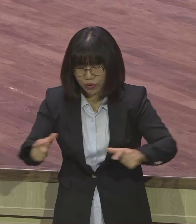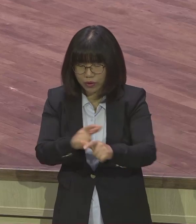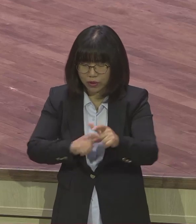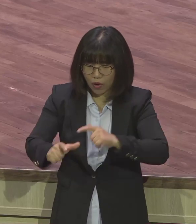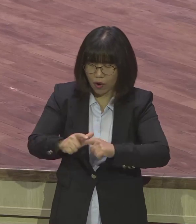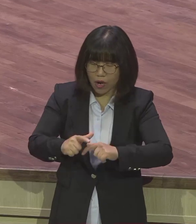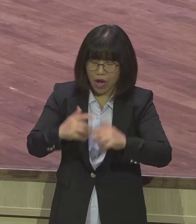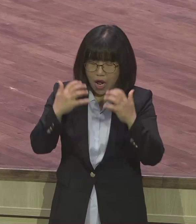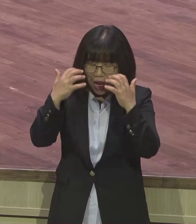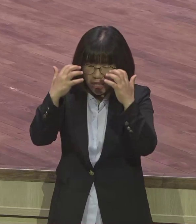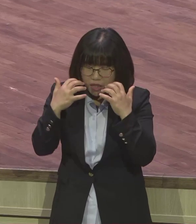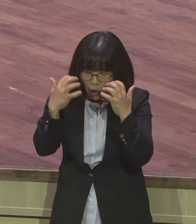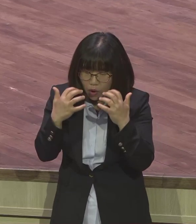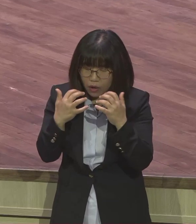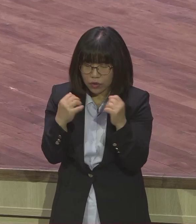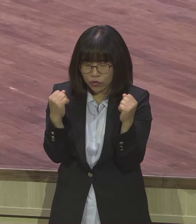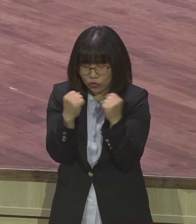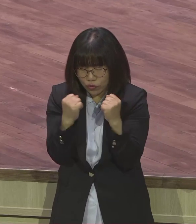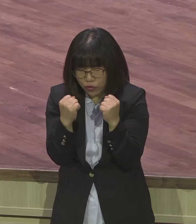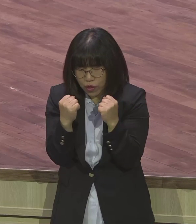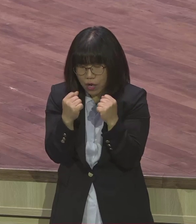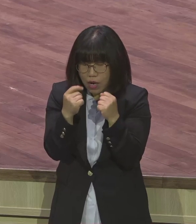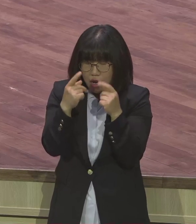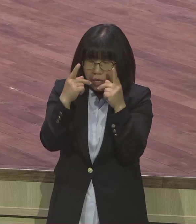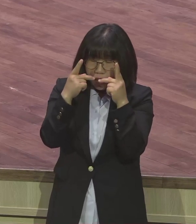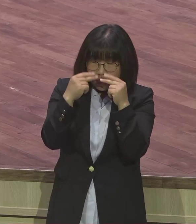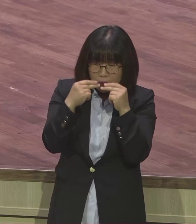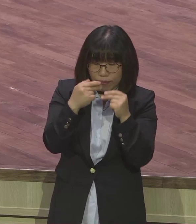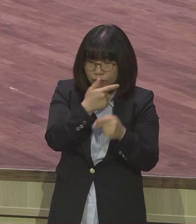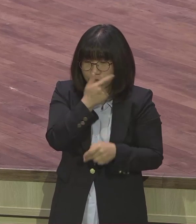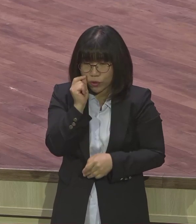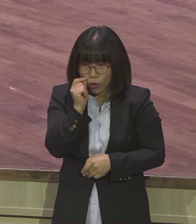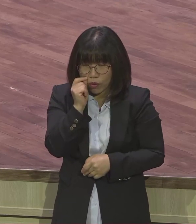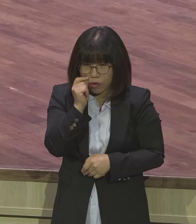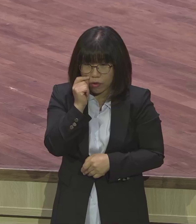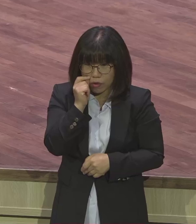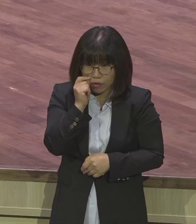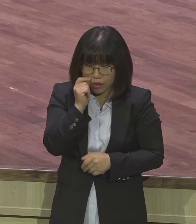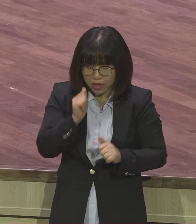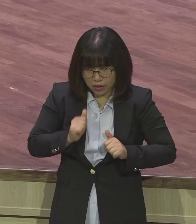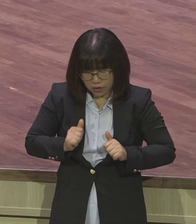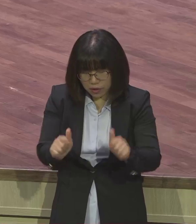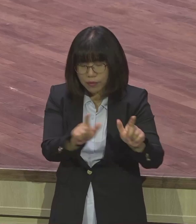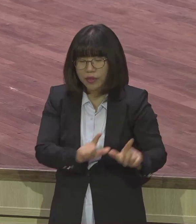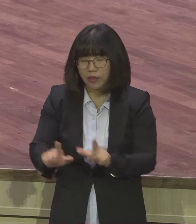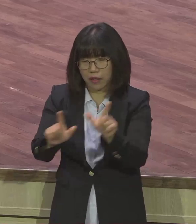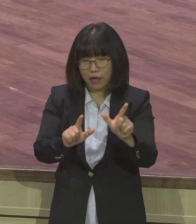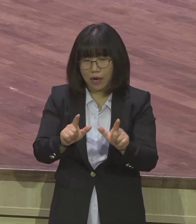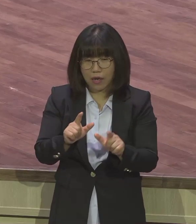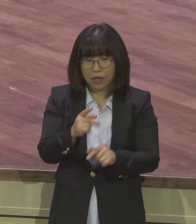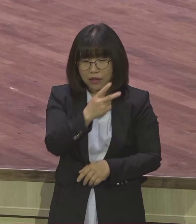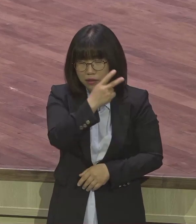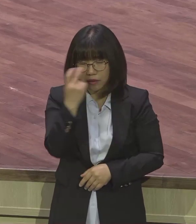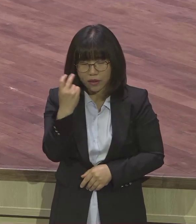추위를 무릅쓰고 눈 붙일 겨를도 없이 지냈나이다. 눈 붙일 겨를도 없이.